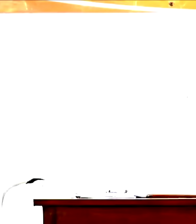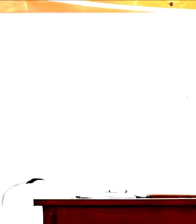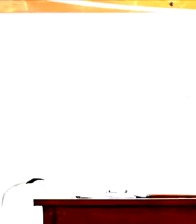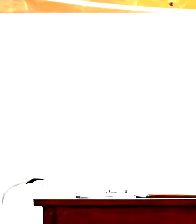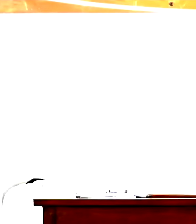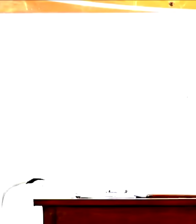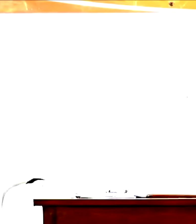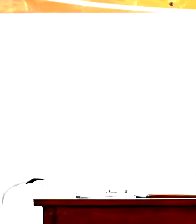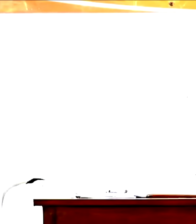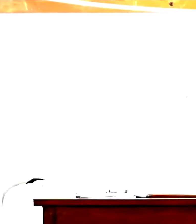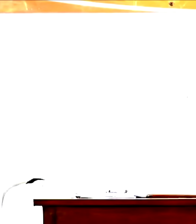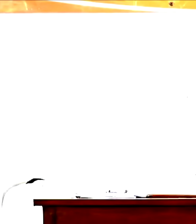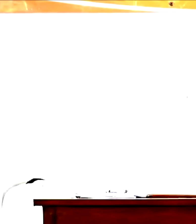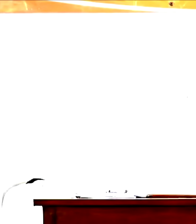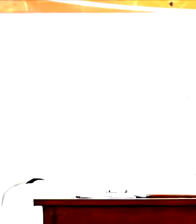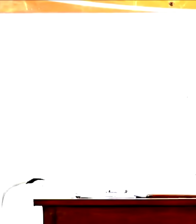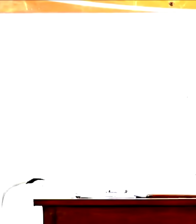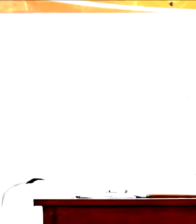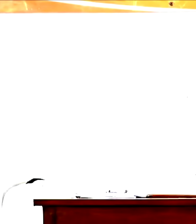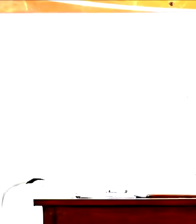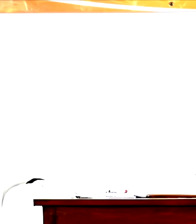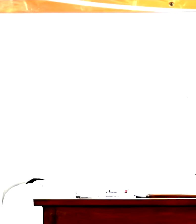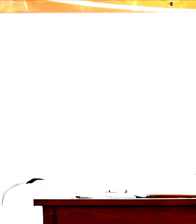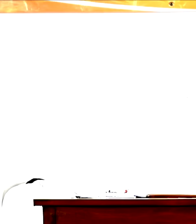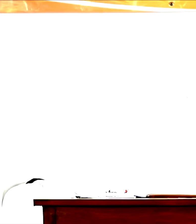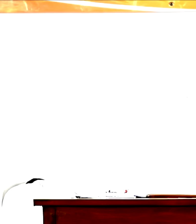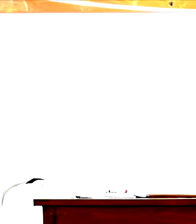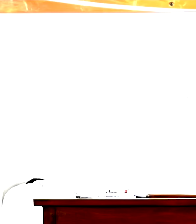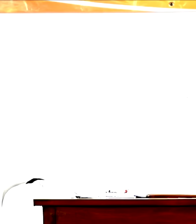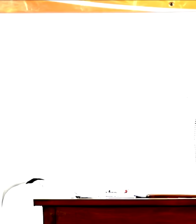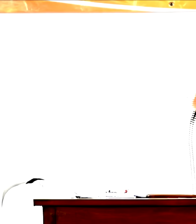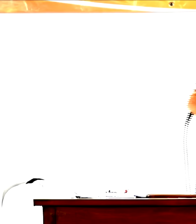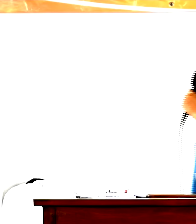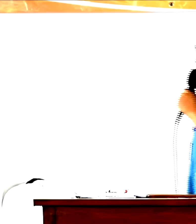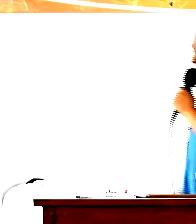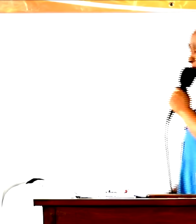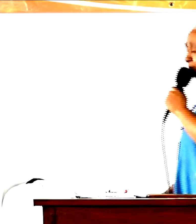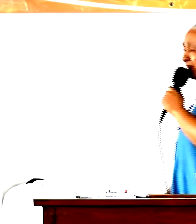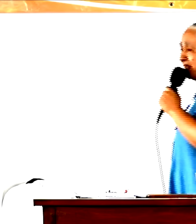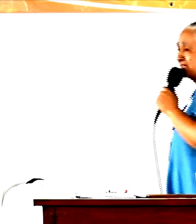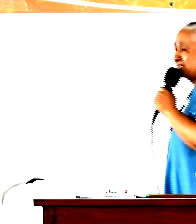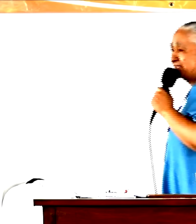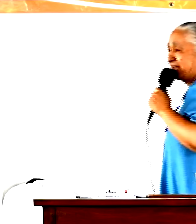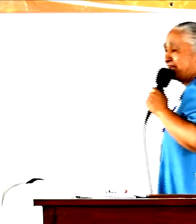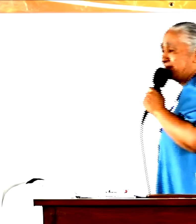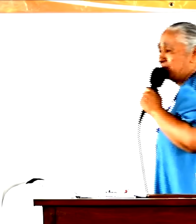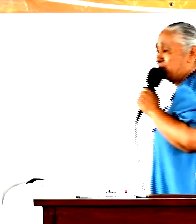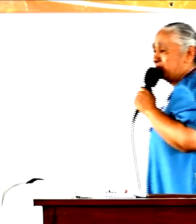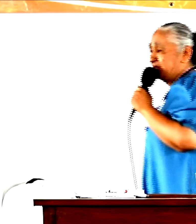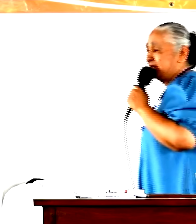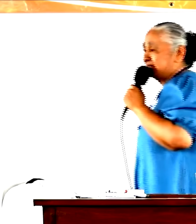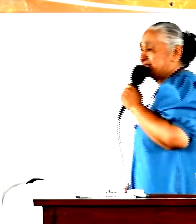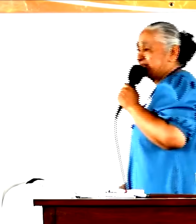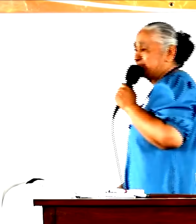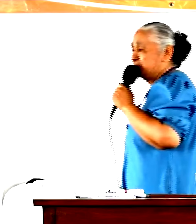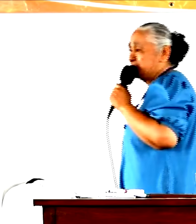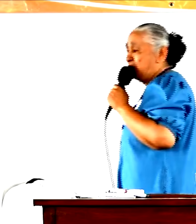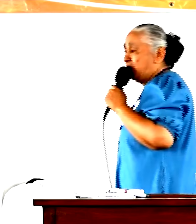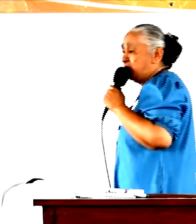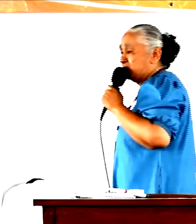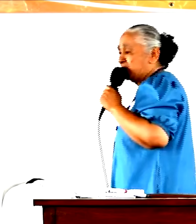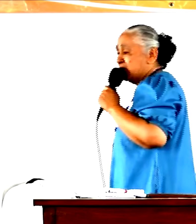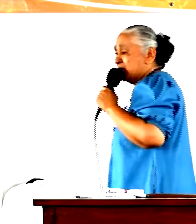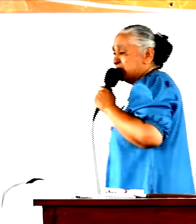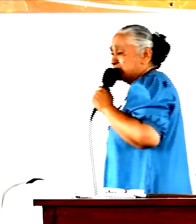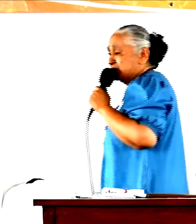de la carne y fortalecimiento espiritual. A veces la gente piensa, no, yo voy a ayunar para que Dios me responda, yo voy a hacer esto para que Dios me responda. No, no, no